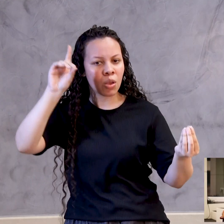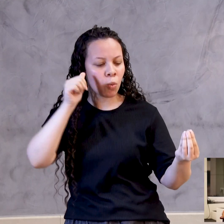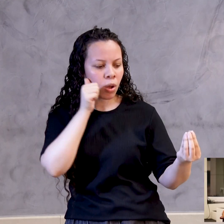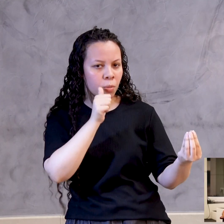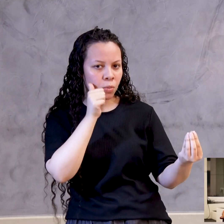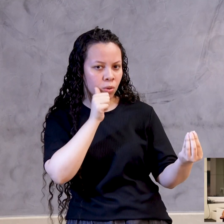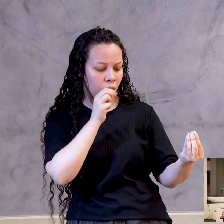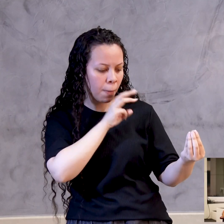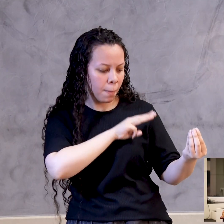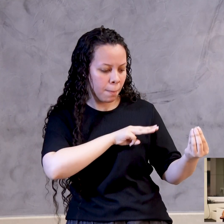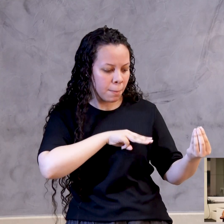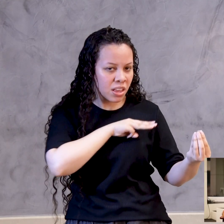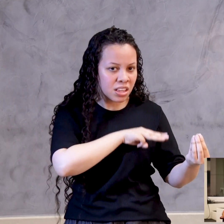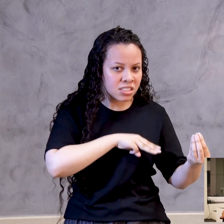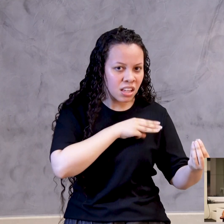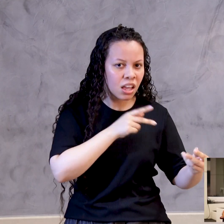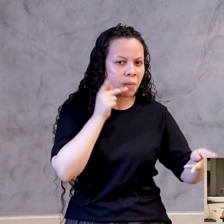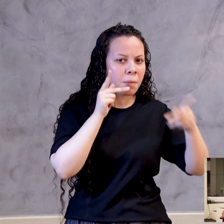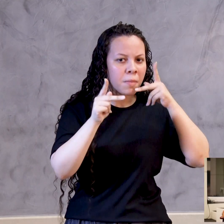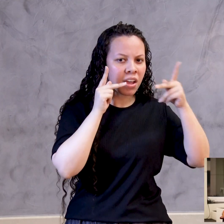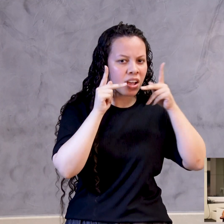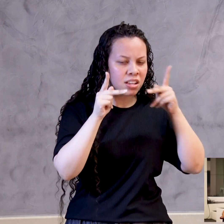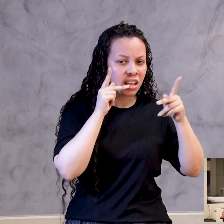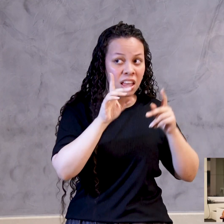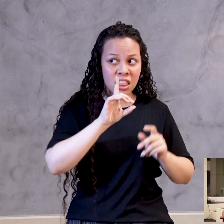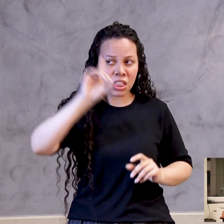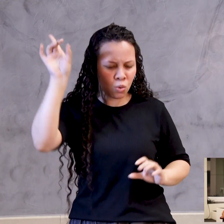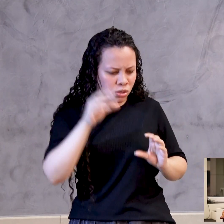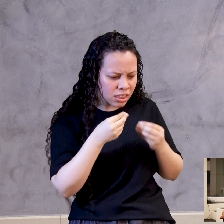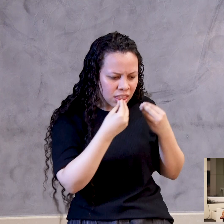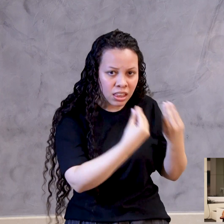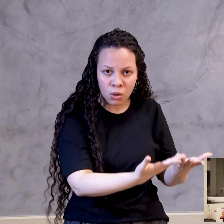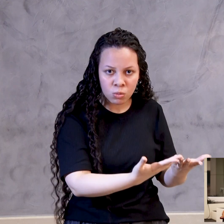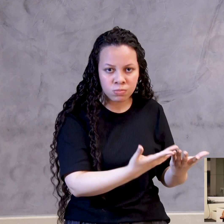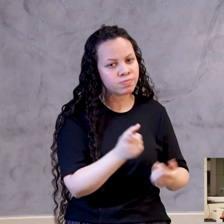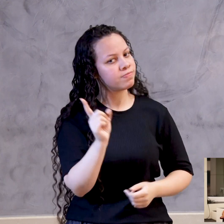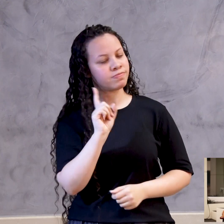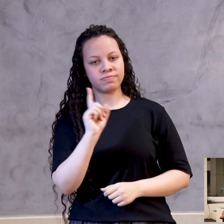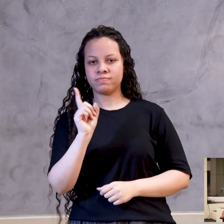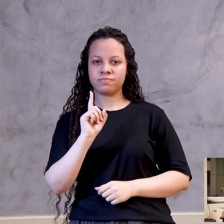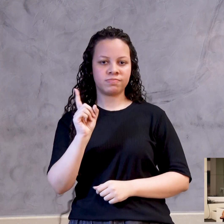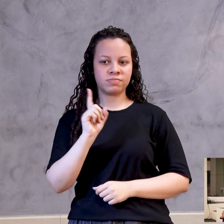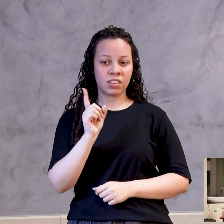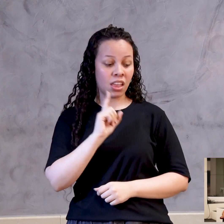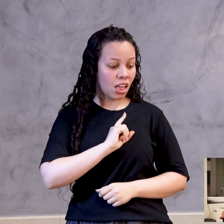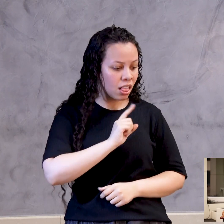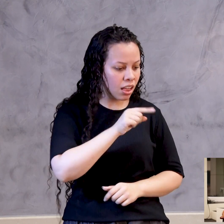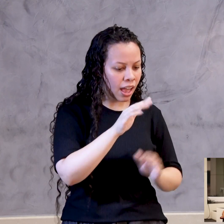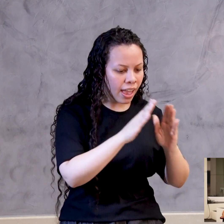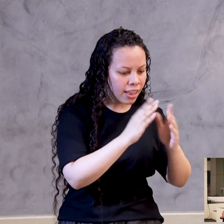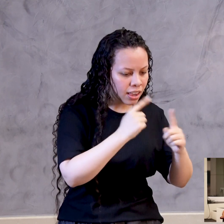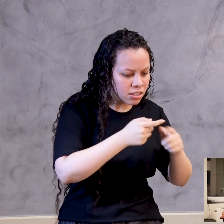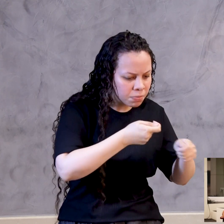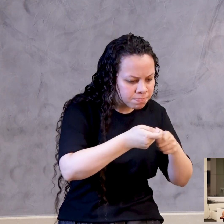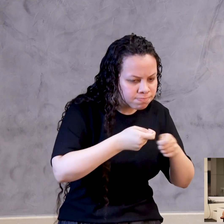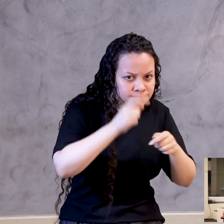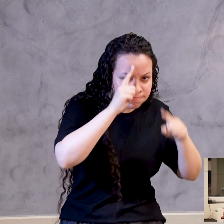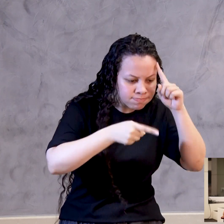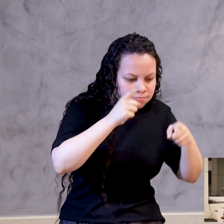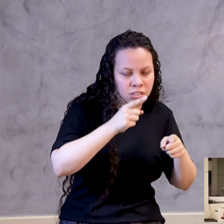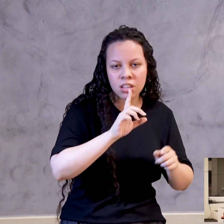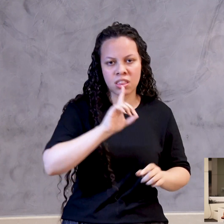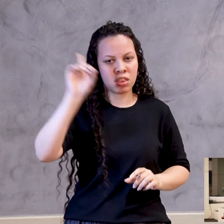o direito de assumir o ministério, de exercer a autoridade sobre a igreja. Deus não